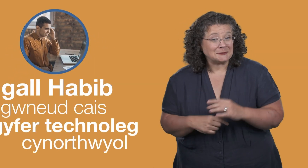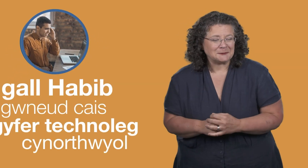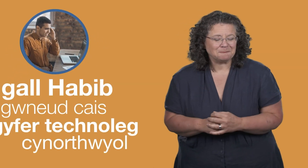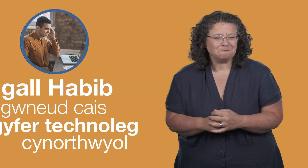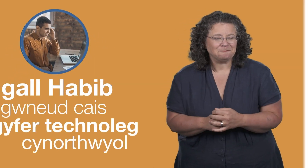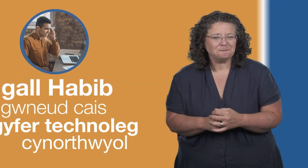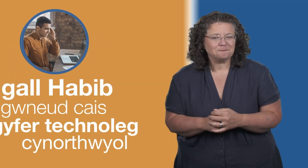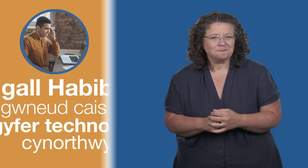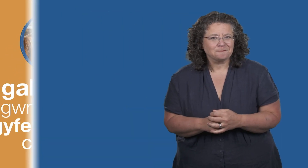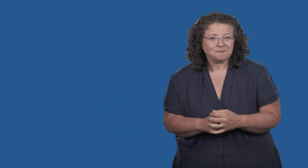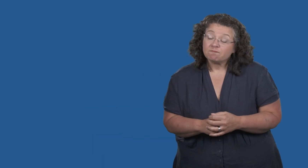e-byst.